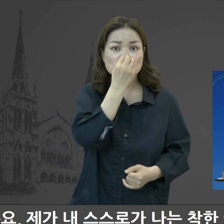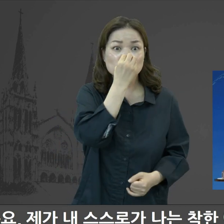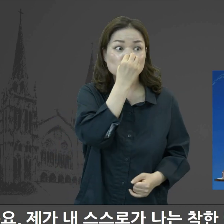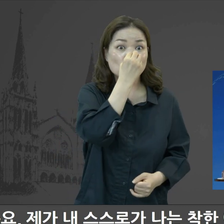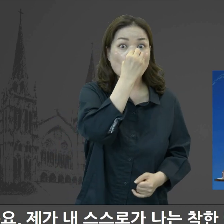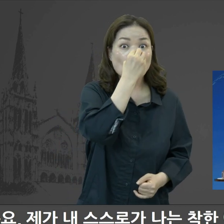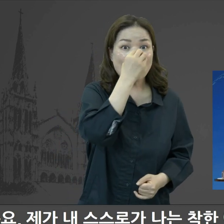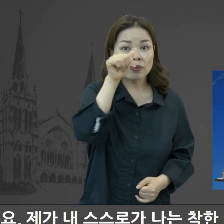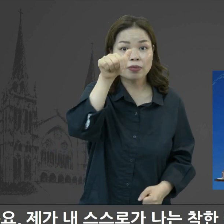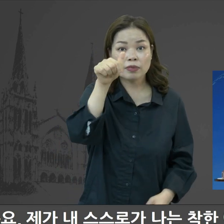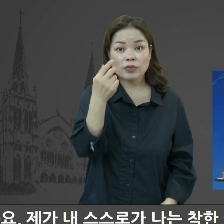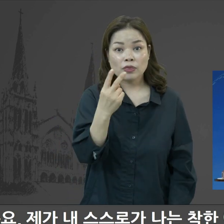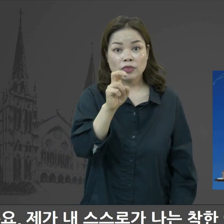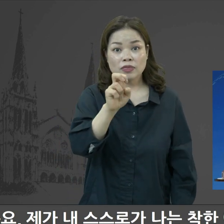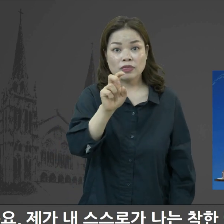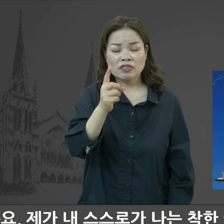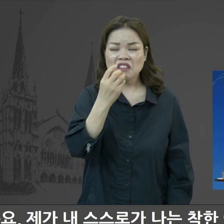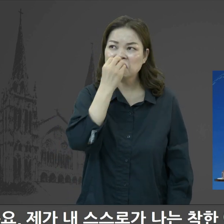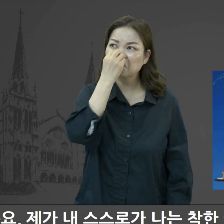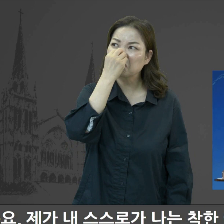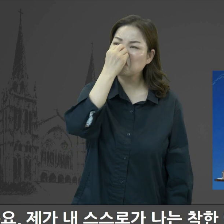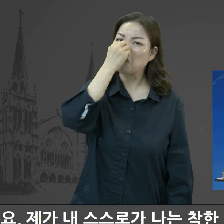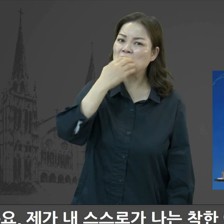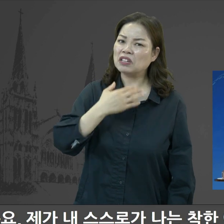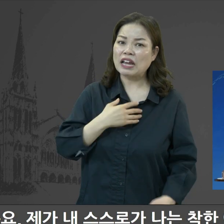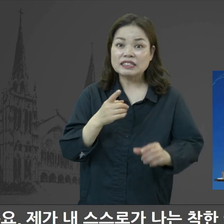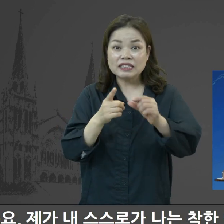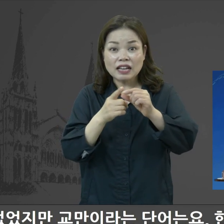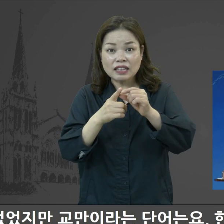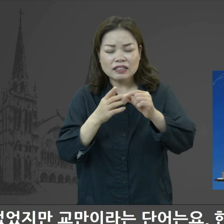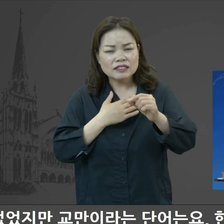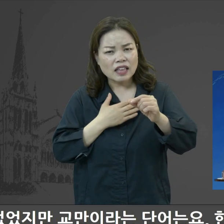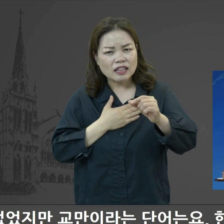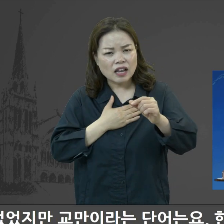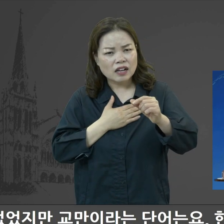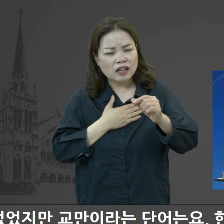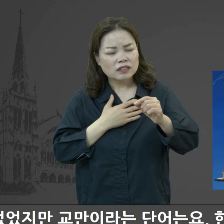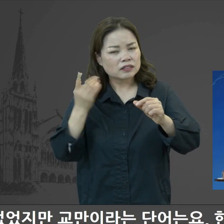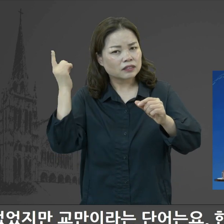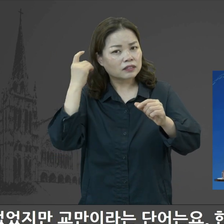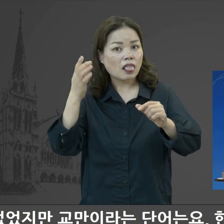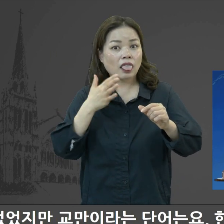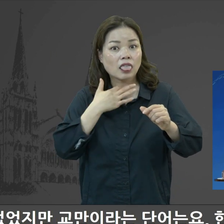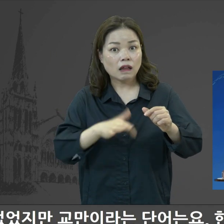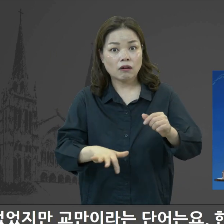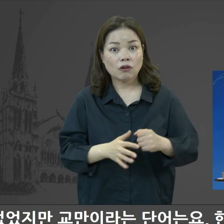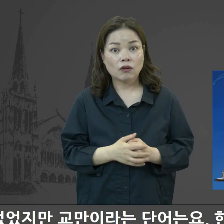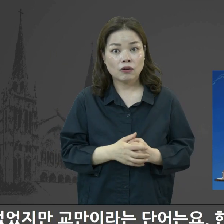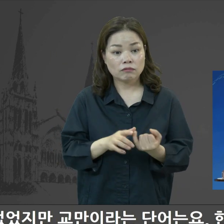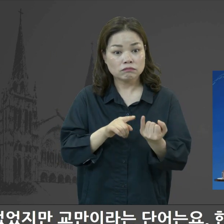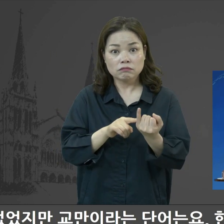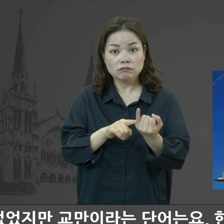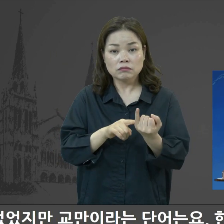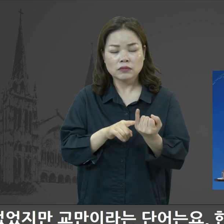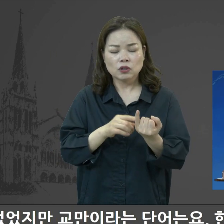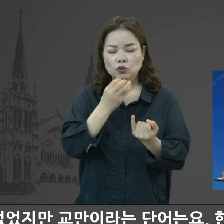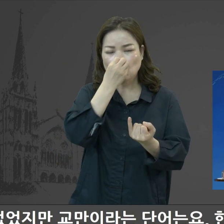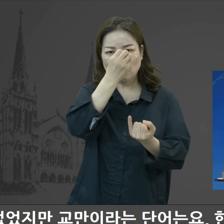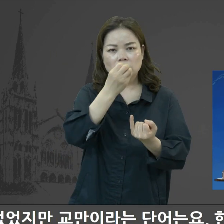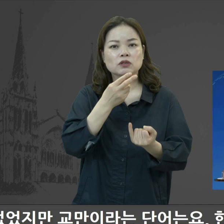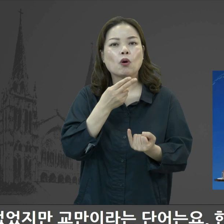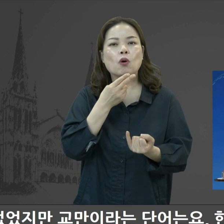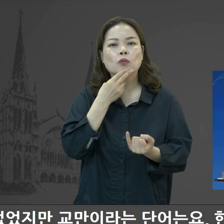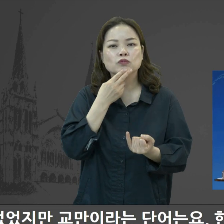한 번도 나한테 이렇게 제가 한 번도 저한테 제가 들어본 단어가 아니기 때문에 저는 제가 안 교만한 줄